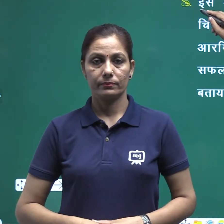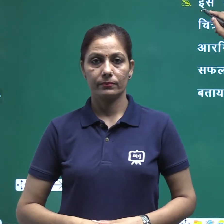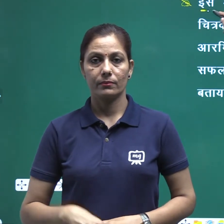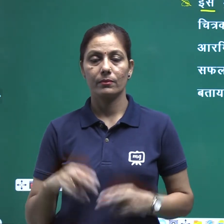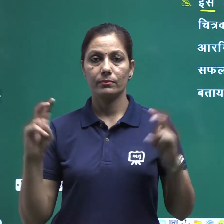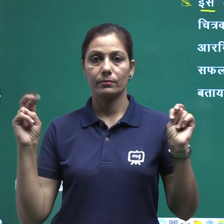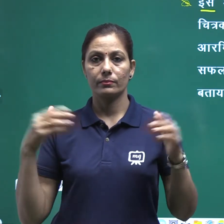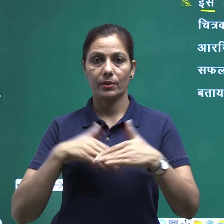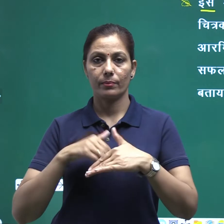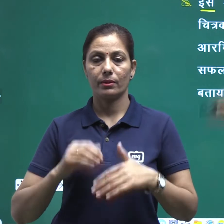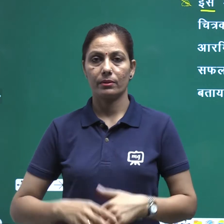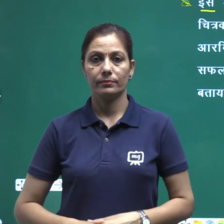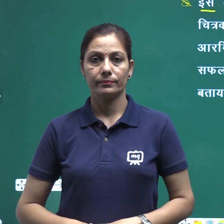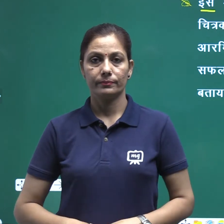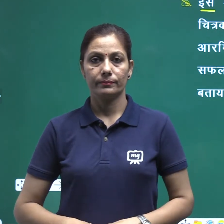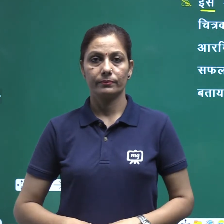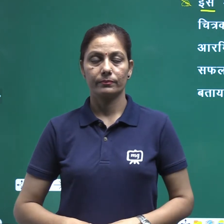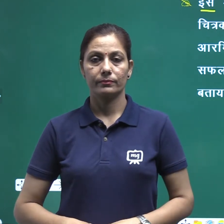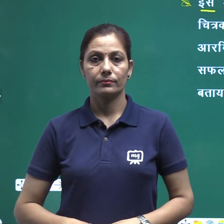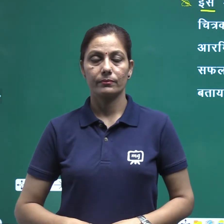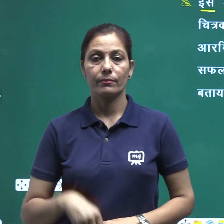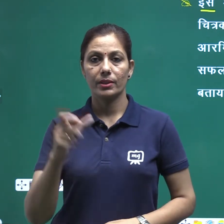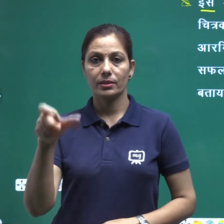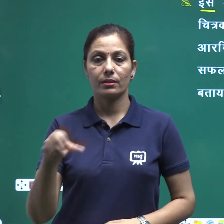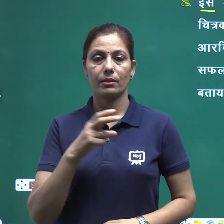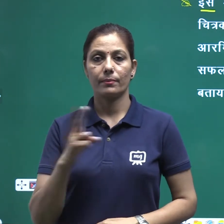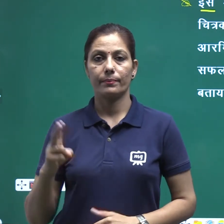इस अध्याय में रजा ने